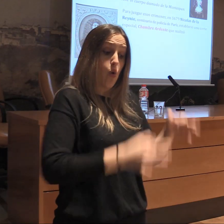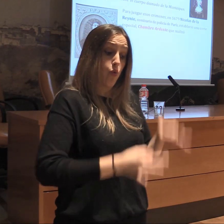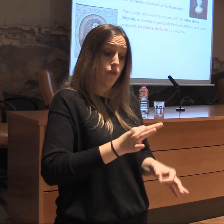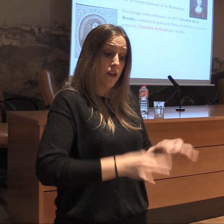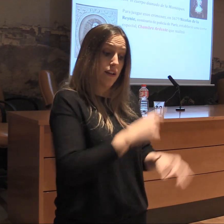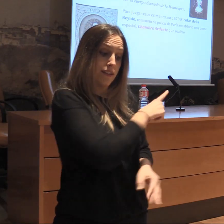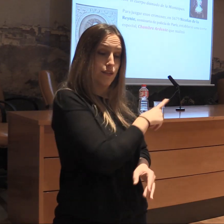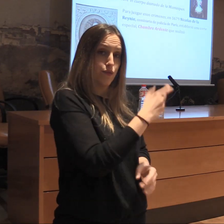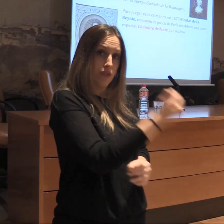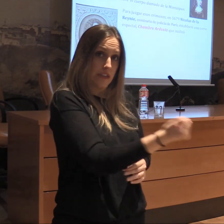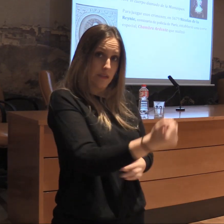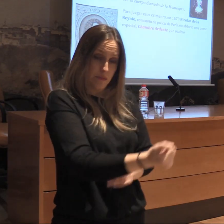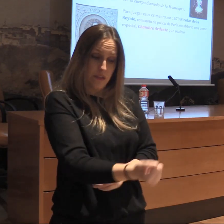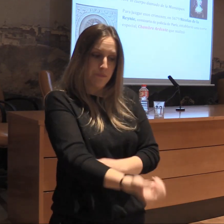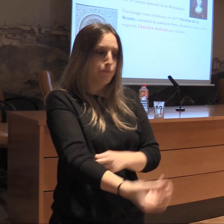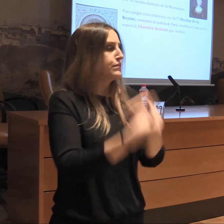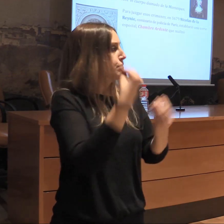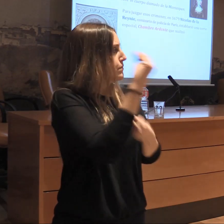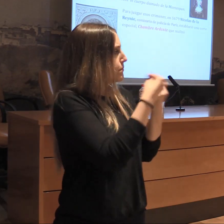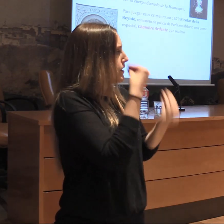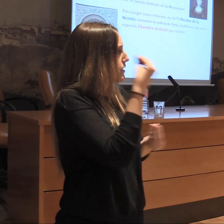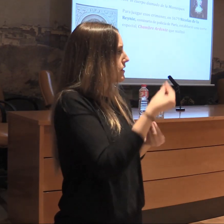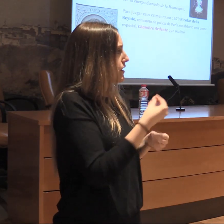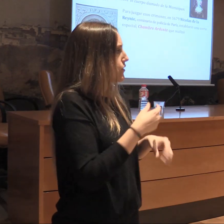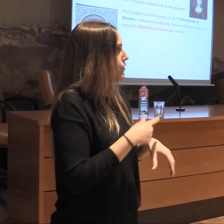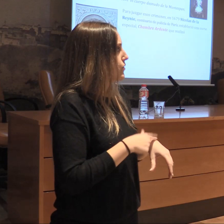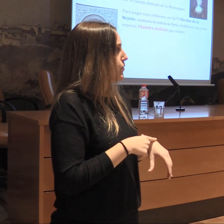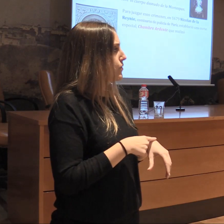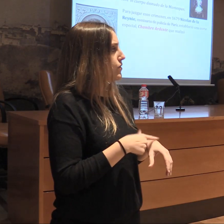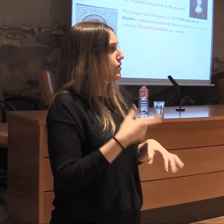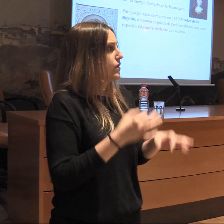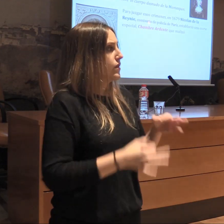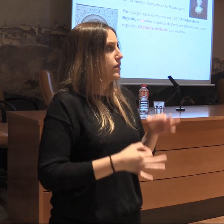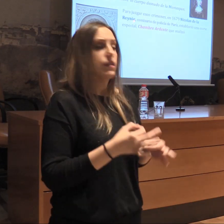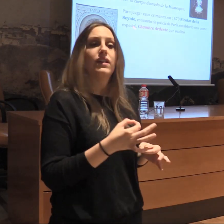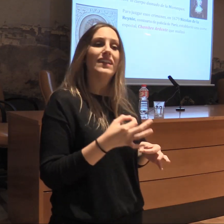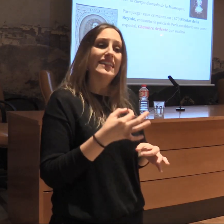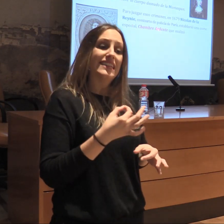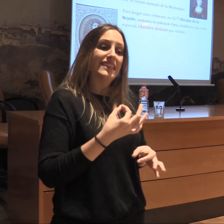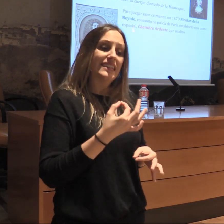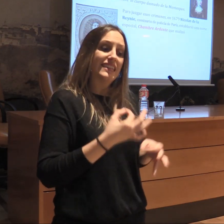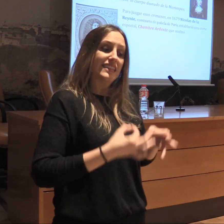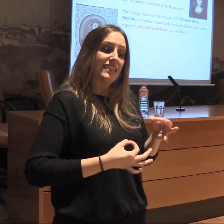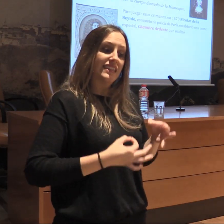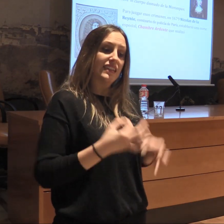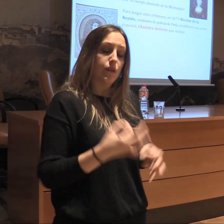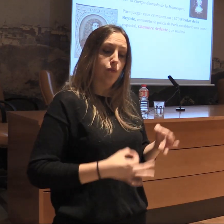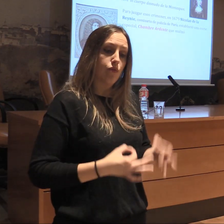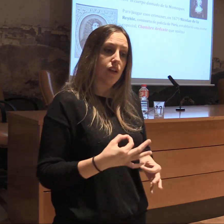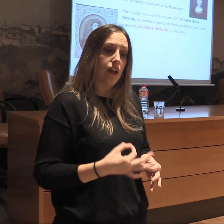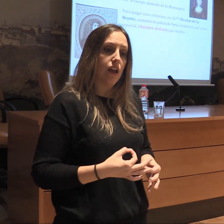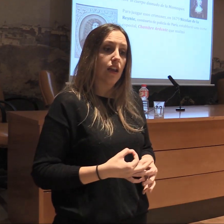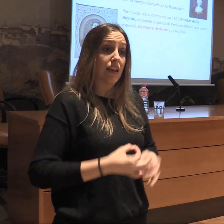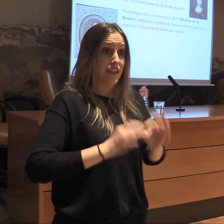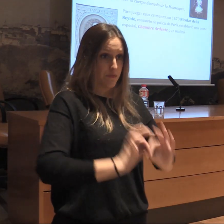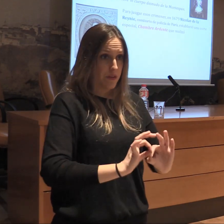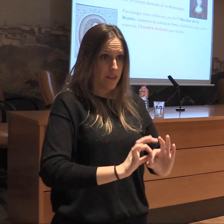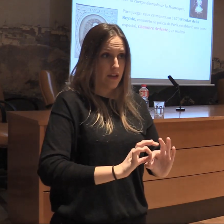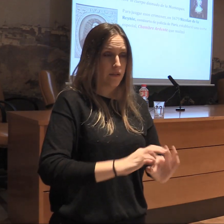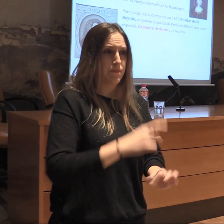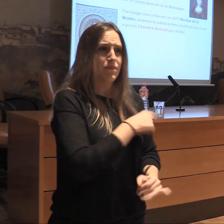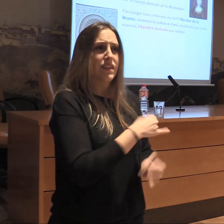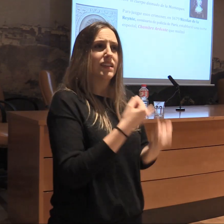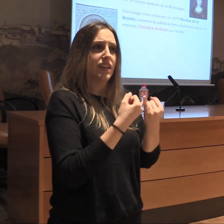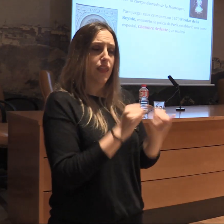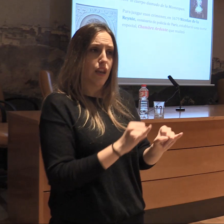estimó conveniente crear un tribunal especial que fue denominado Chambre Ardente porque se celebró en el